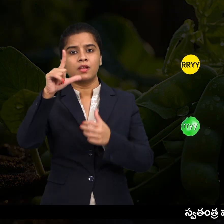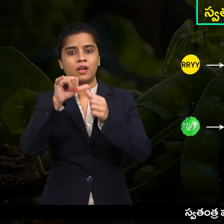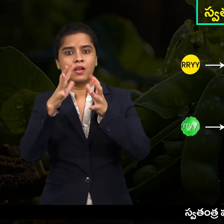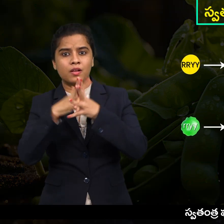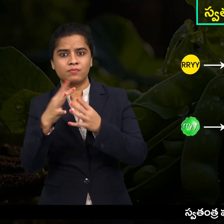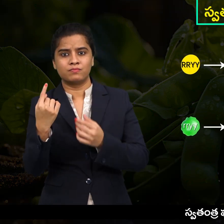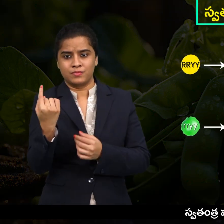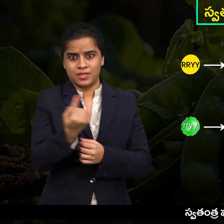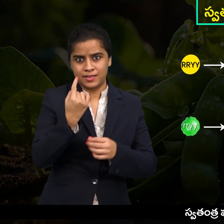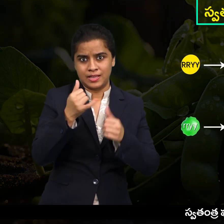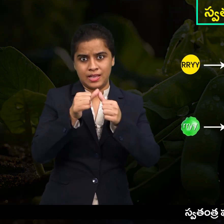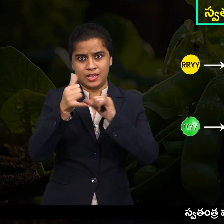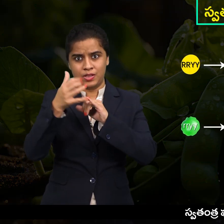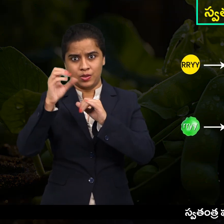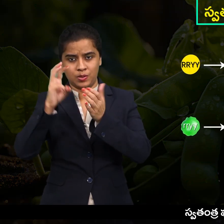స్వతంత్ర వ్యూహన సిద్ధాంతం